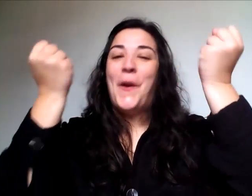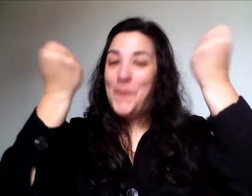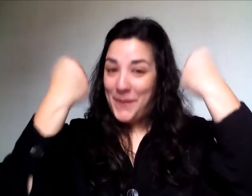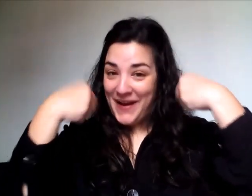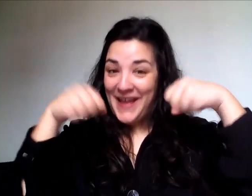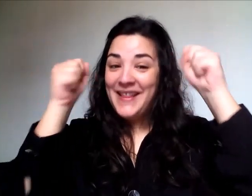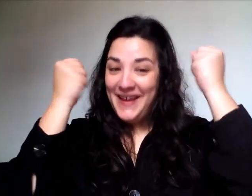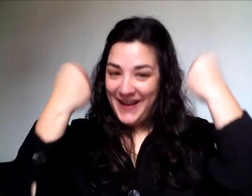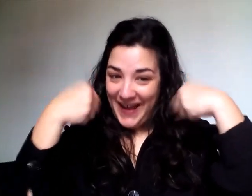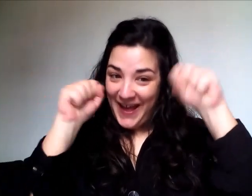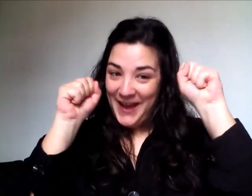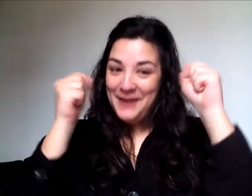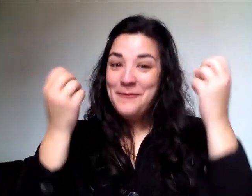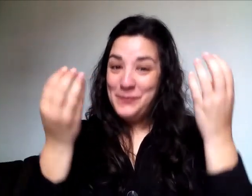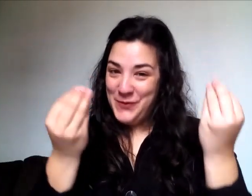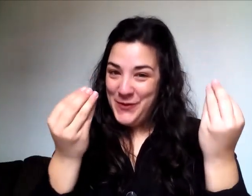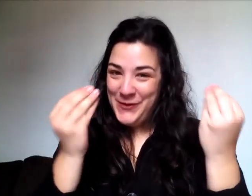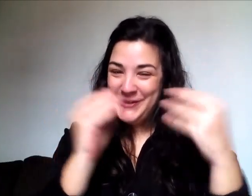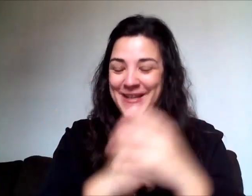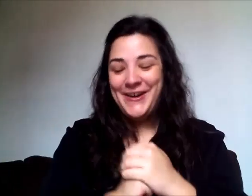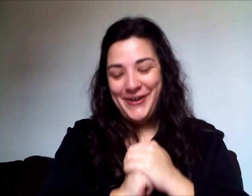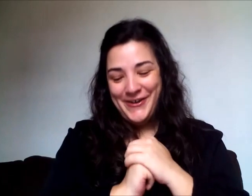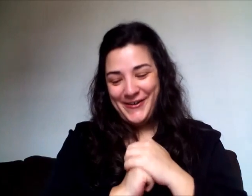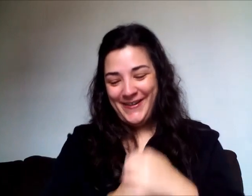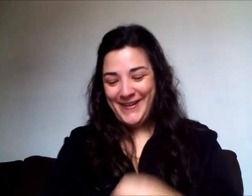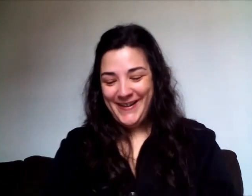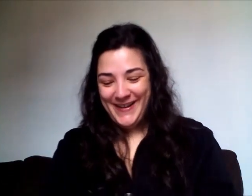Practicar, practicar mucho.